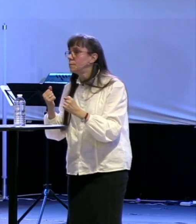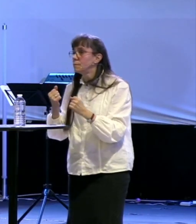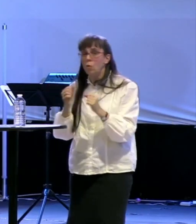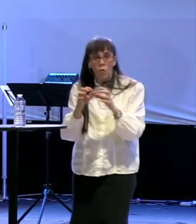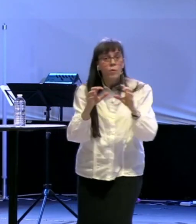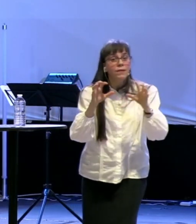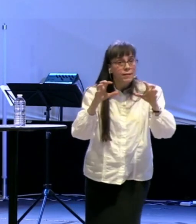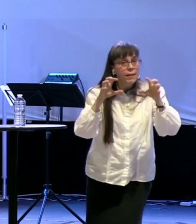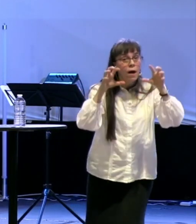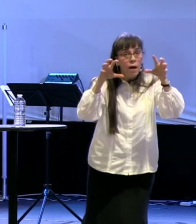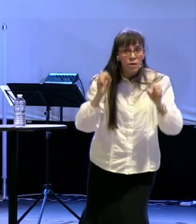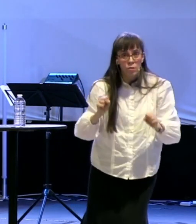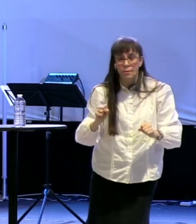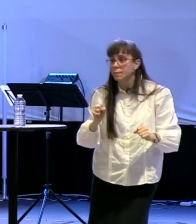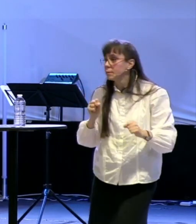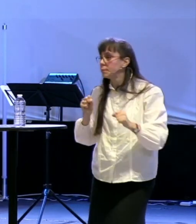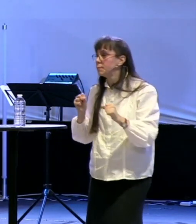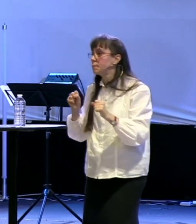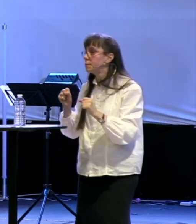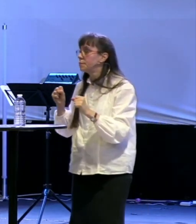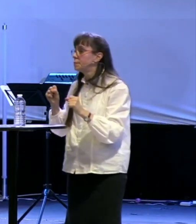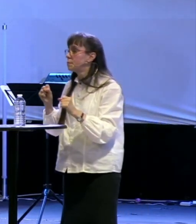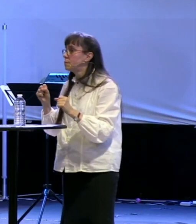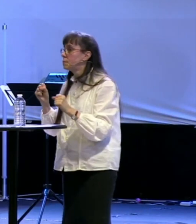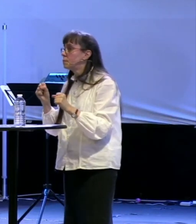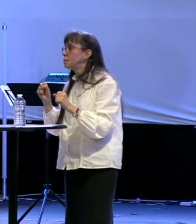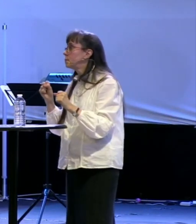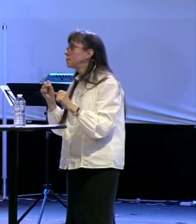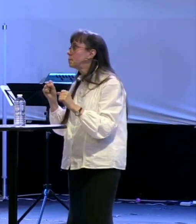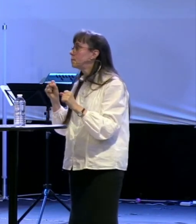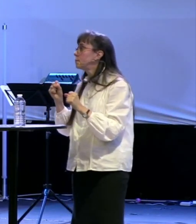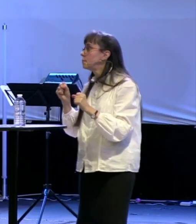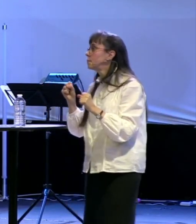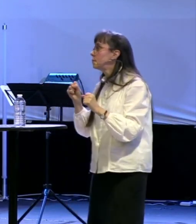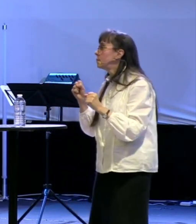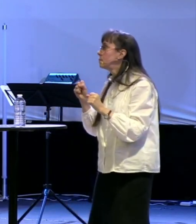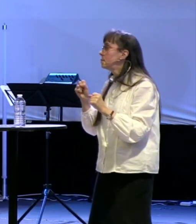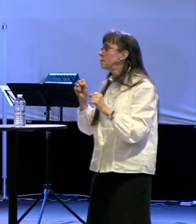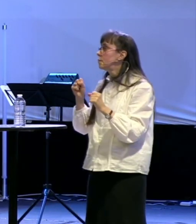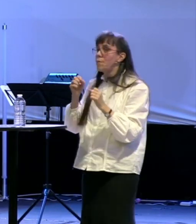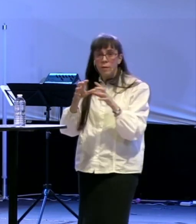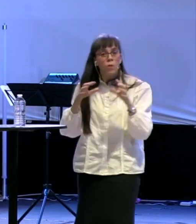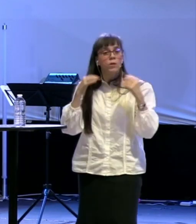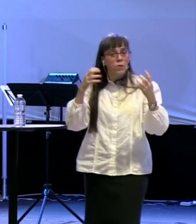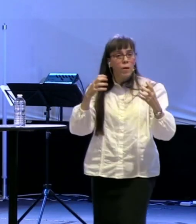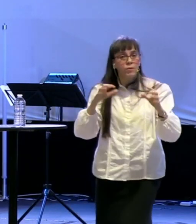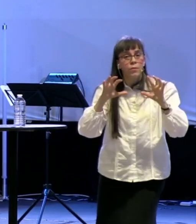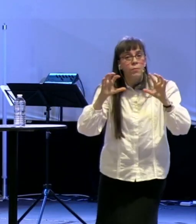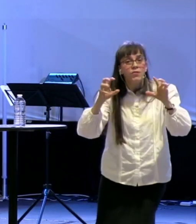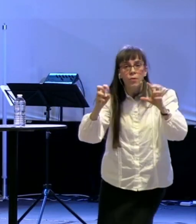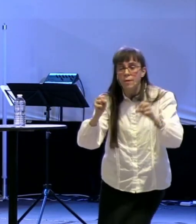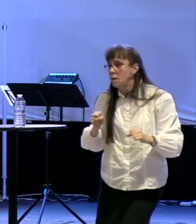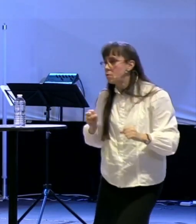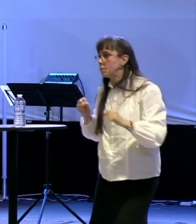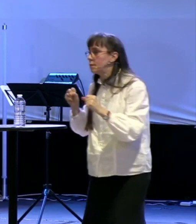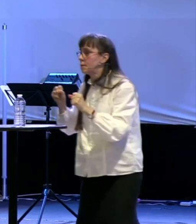anges. And the more you will understand there are angels. Vous savez, frères et sœurs, peut-être qu'un jour on en parlera, mais le ministère des anges. Perhaps one day we'll talk about it, but the